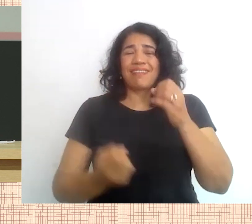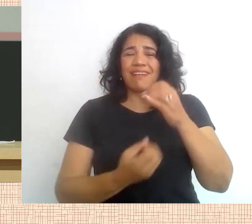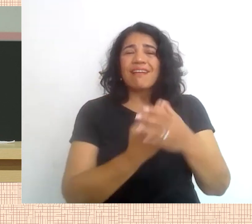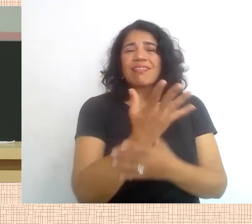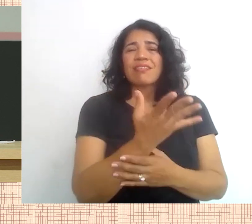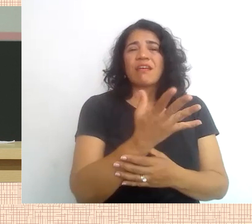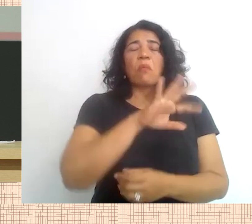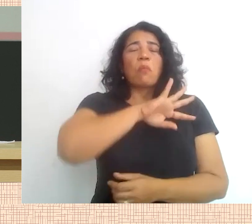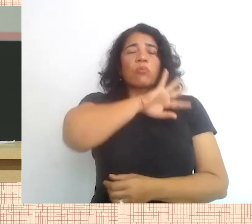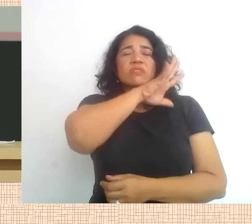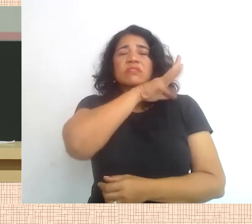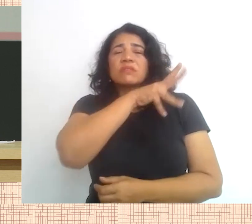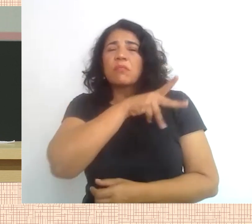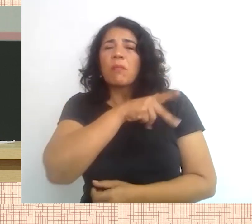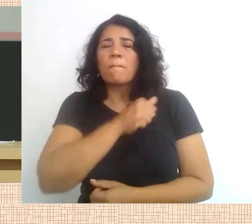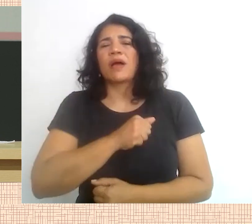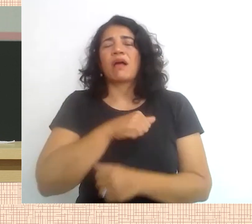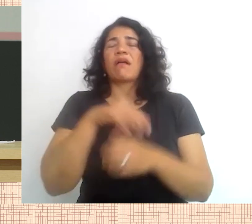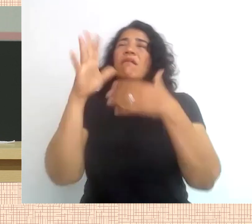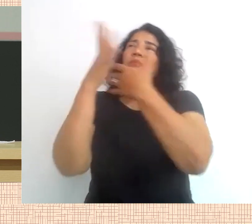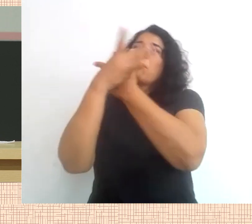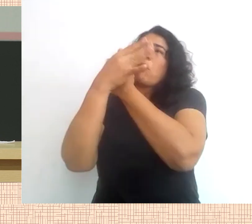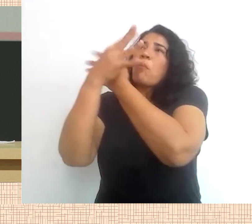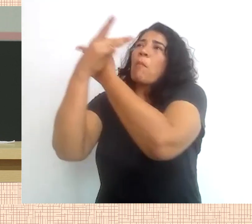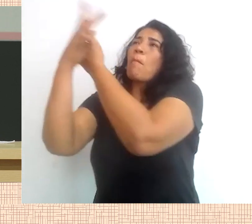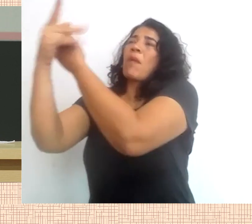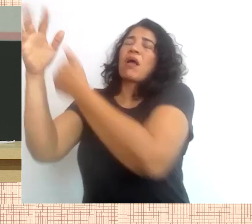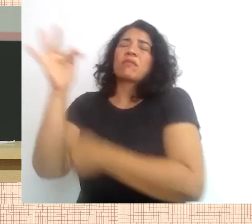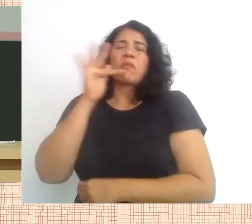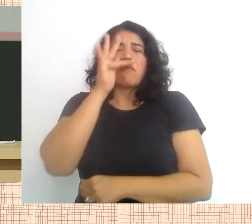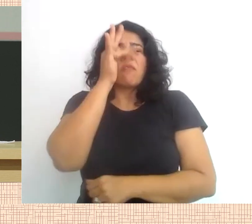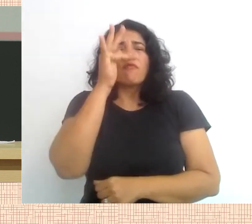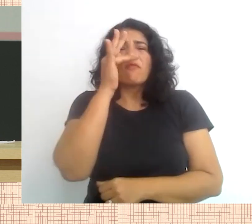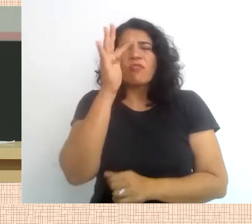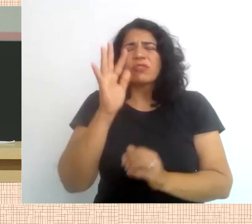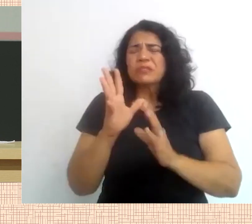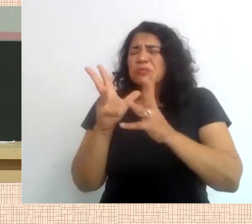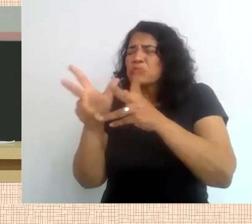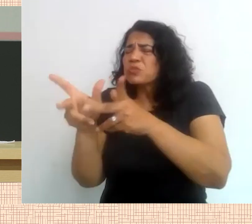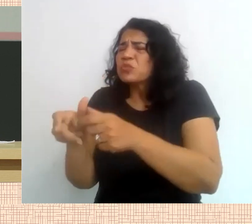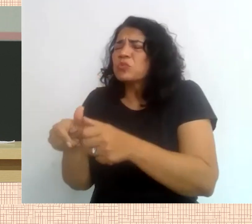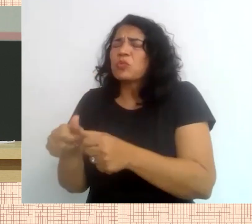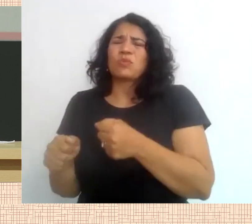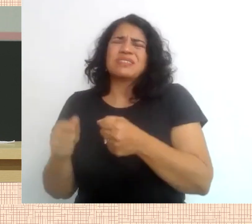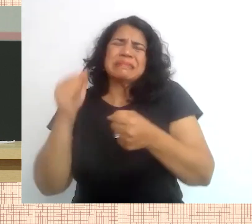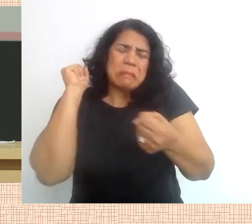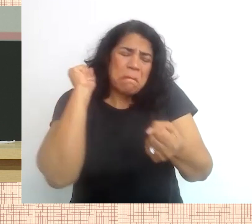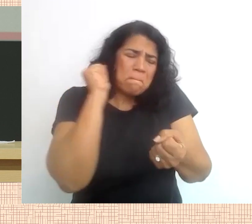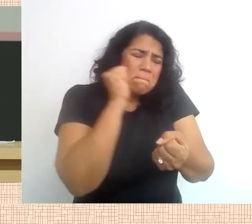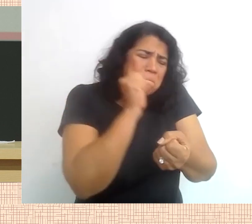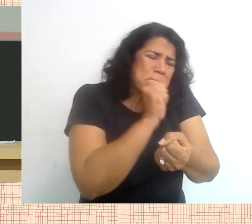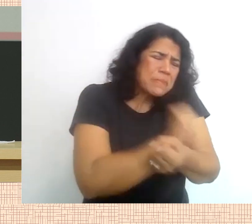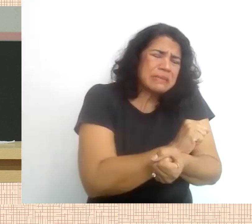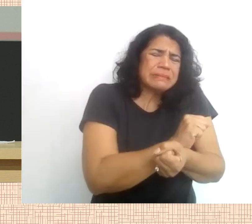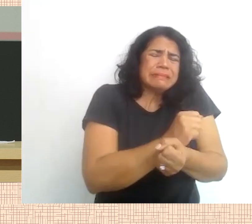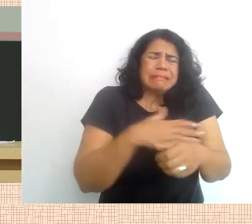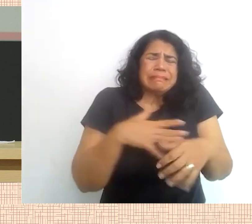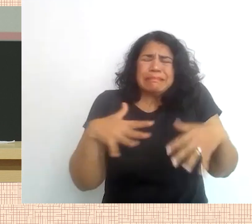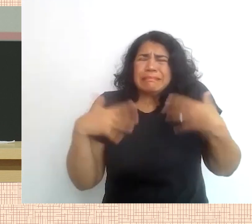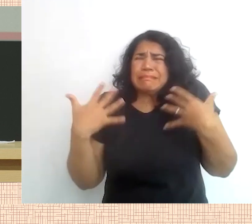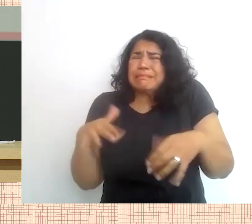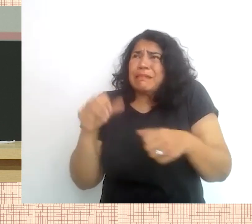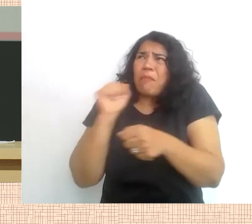estão aguardando, não é? O quê? A revelação dos filhos de Deus. E o que é a